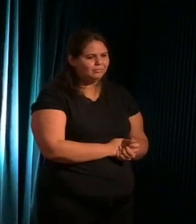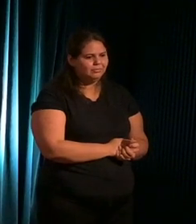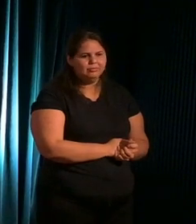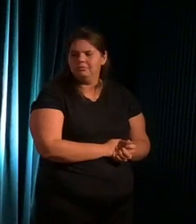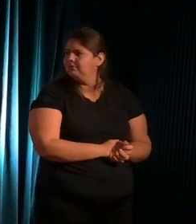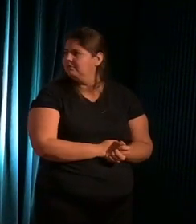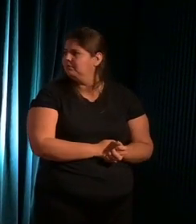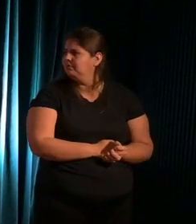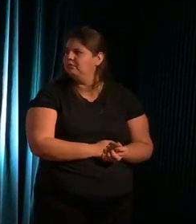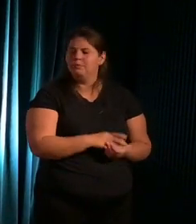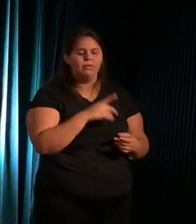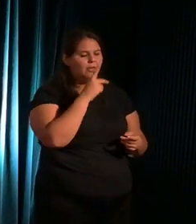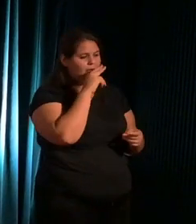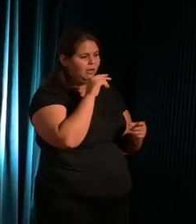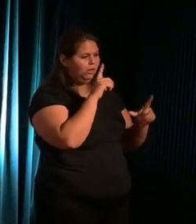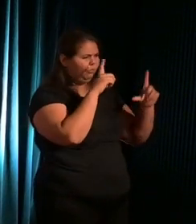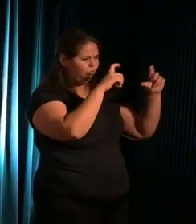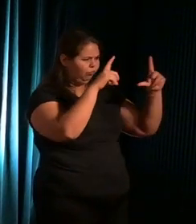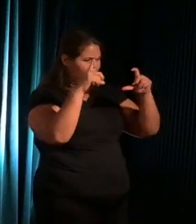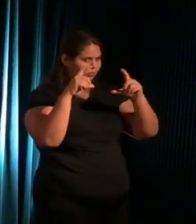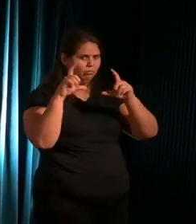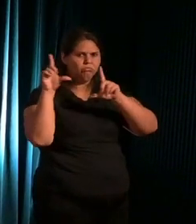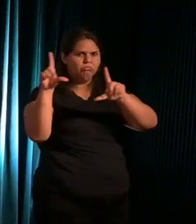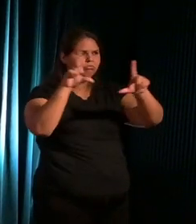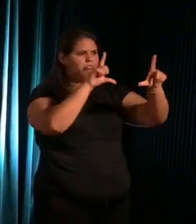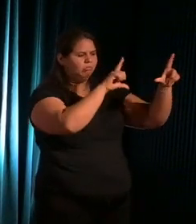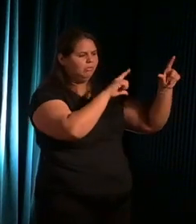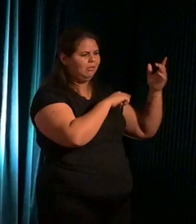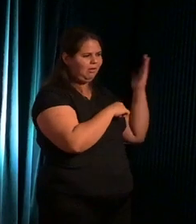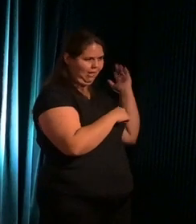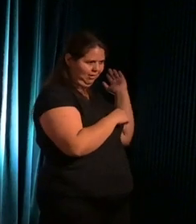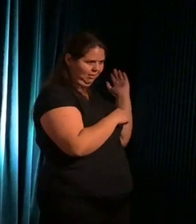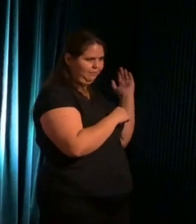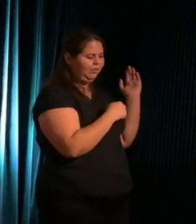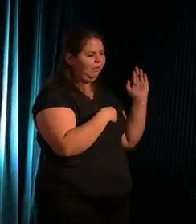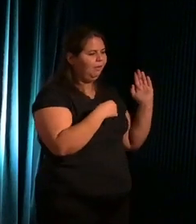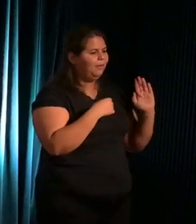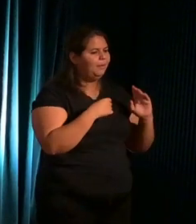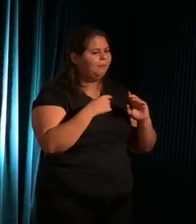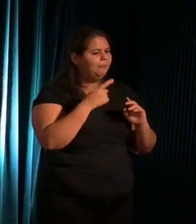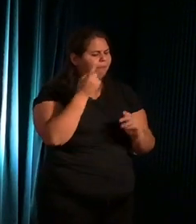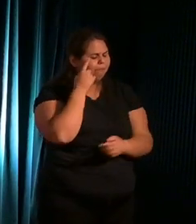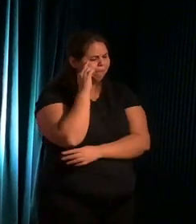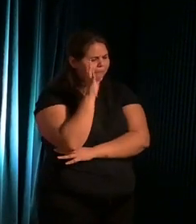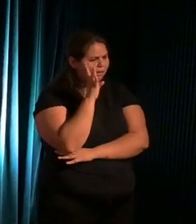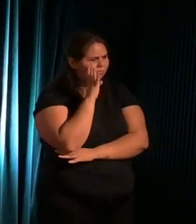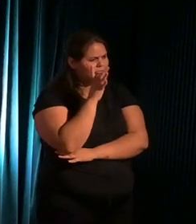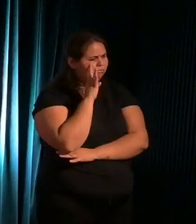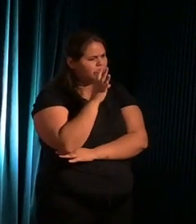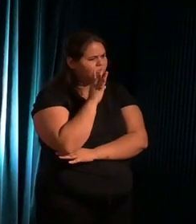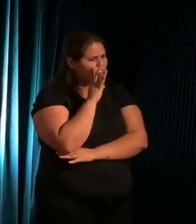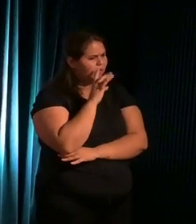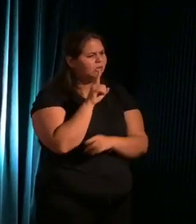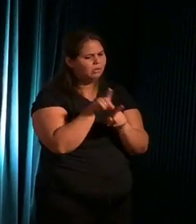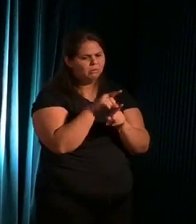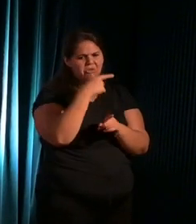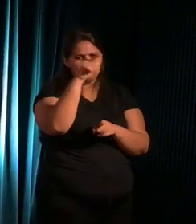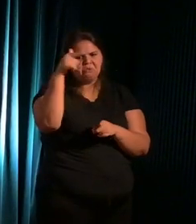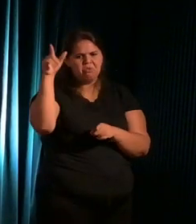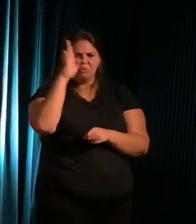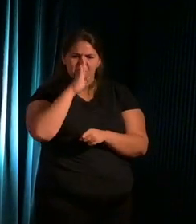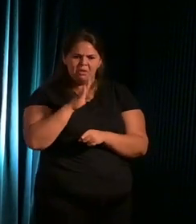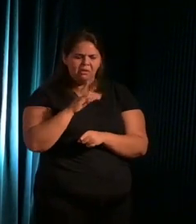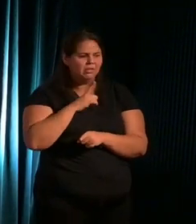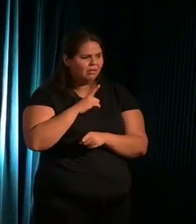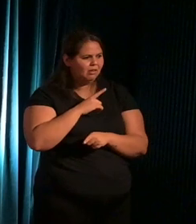Mas esse acervo que você construiu, eu fiquei pensando muito ultimamente, pensando nos outros acervos que a gente tem no Brasil